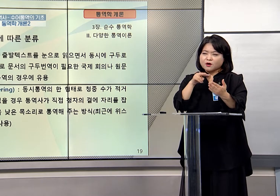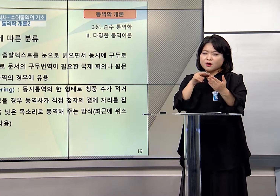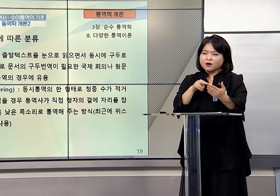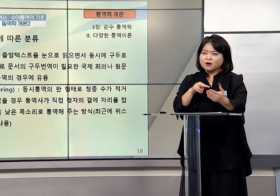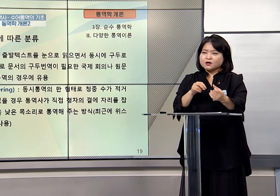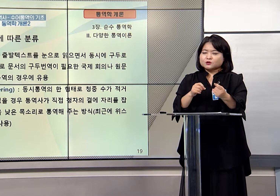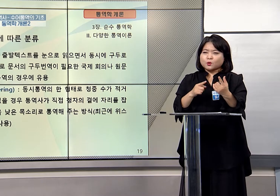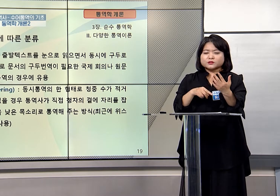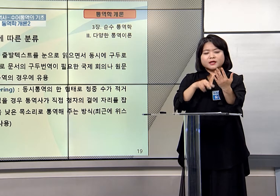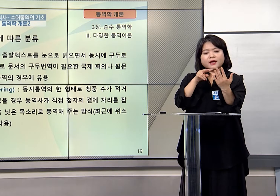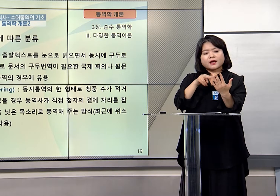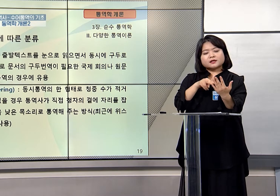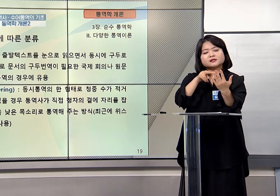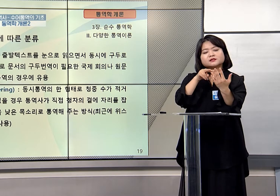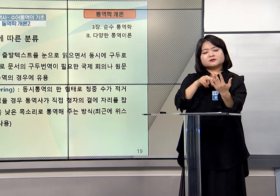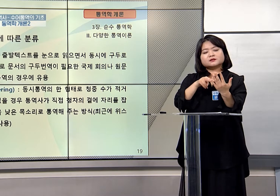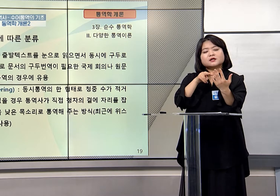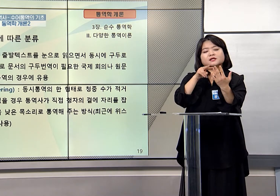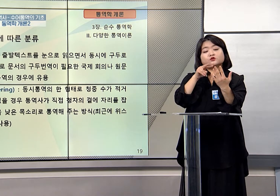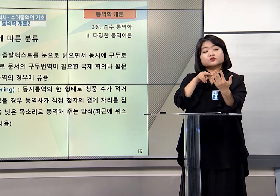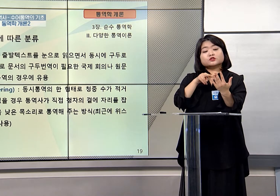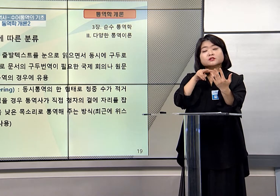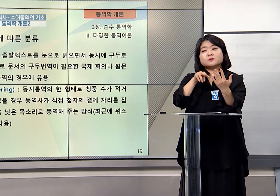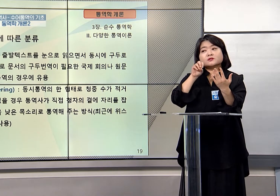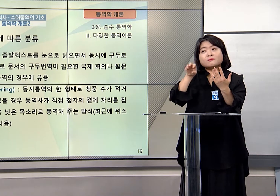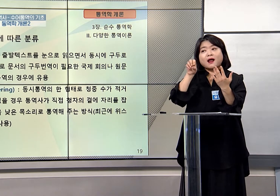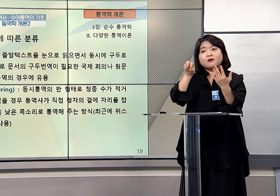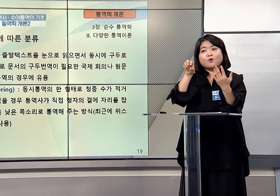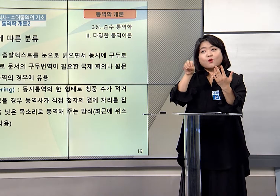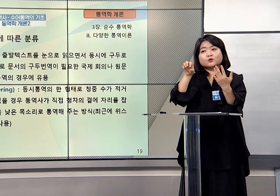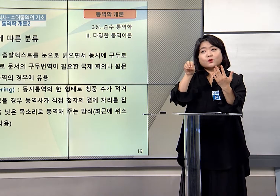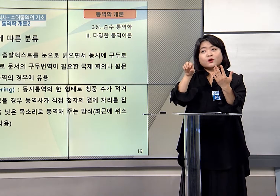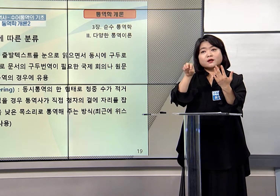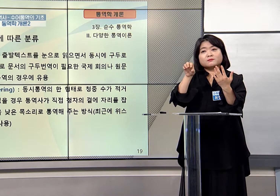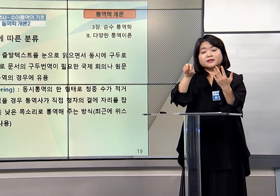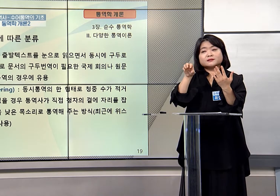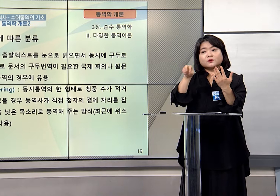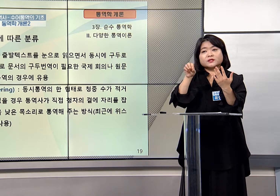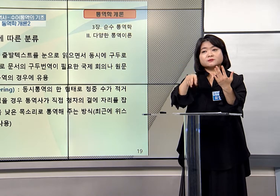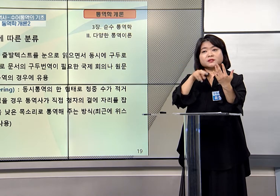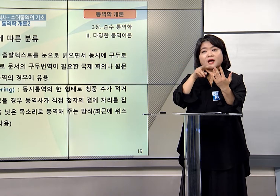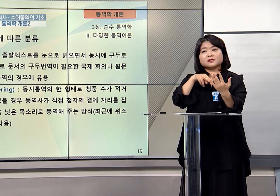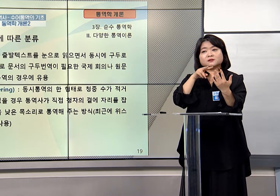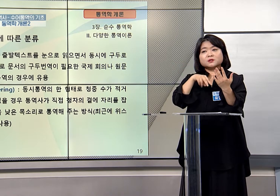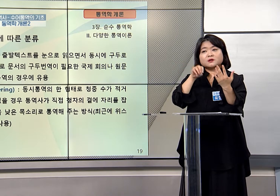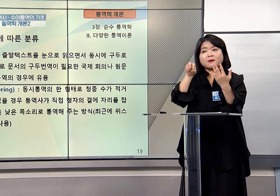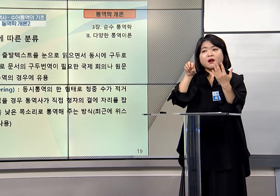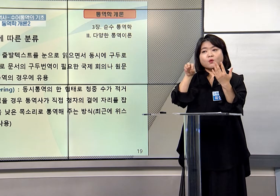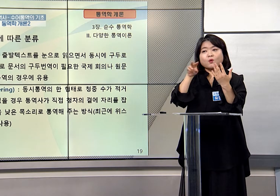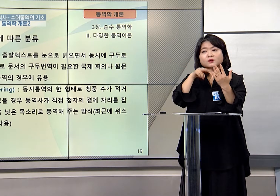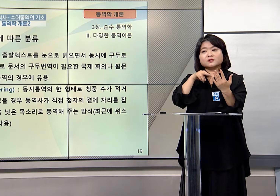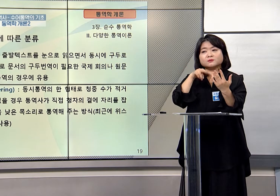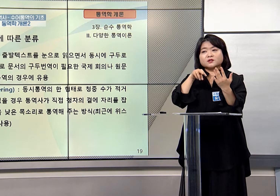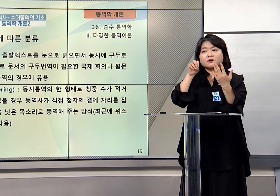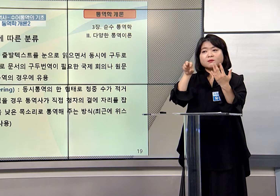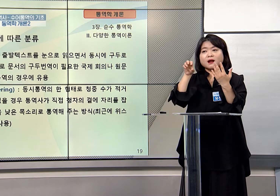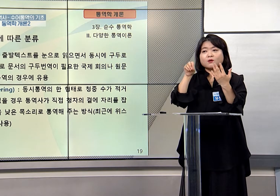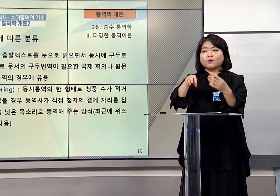동시에 눈으로 읽으면서 말로 통역하는 방식이라고 했습니다. 읽으면서 말로